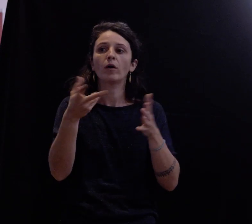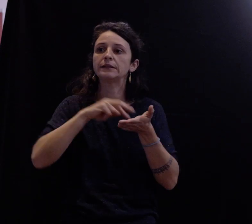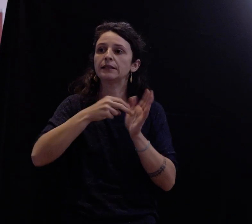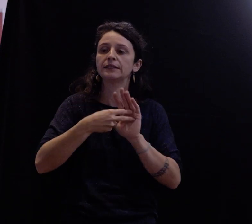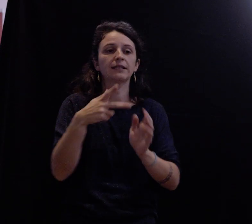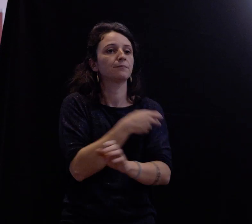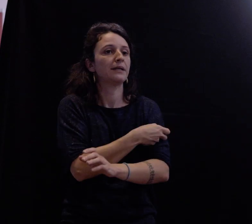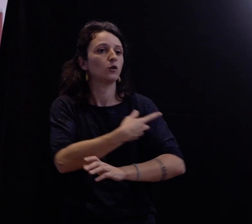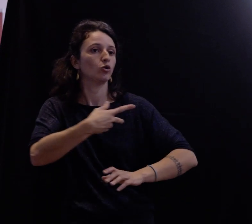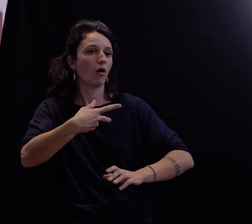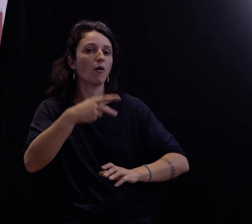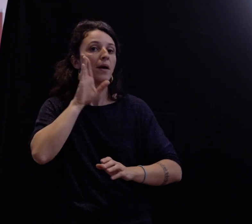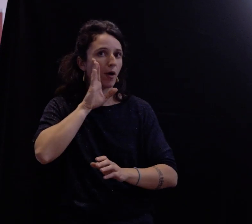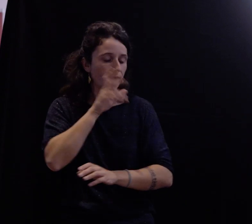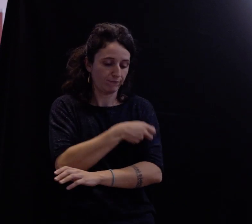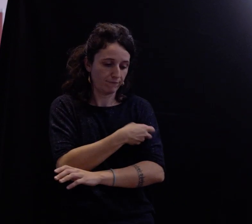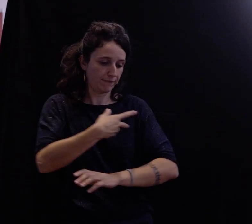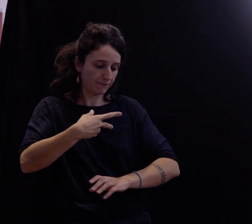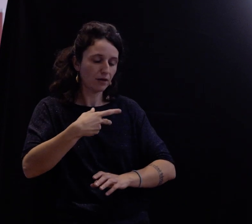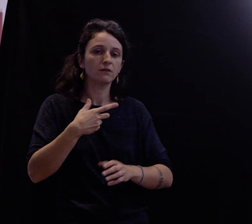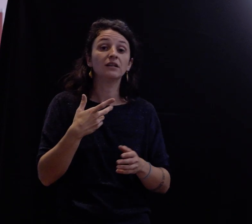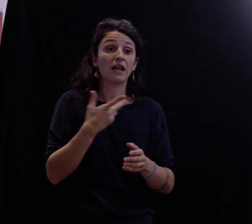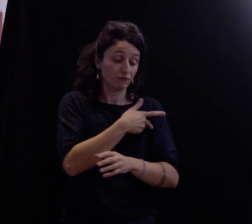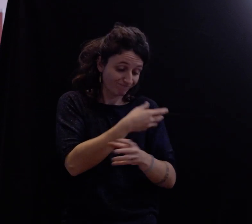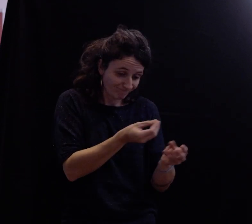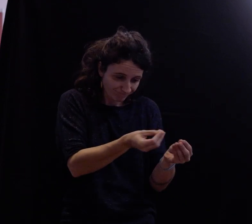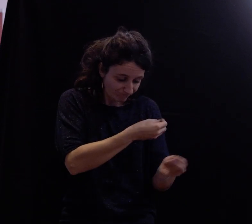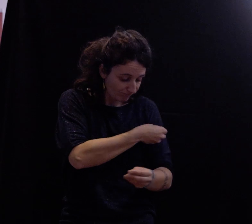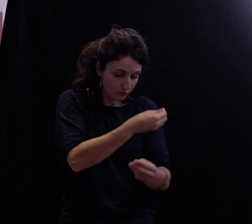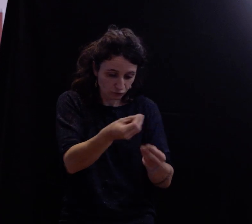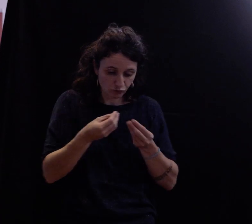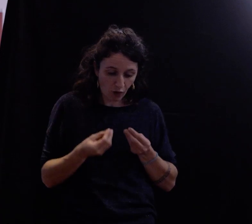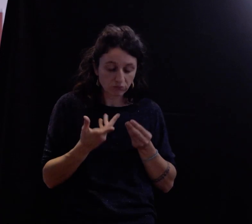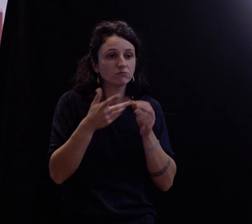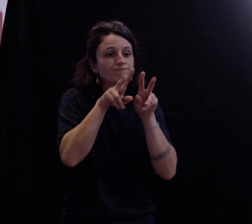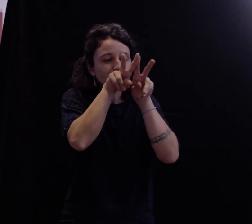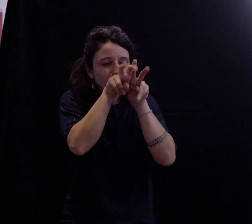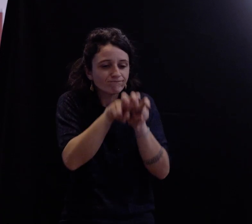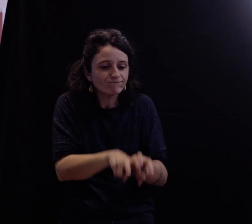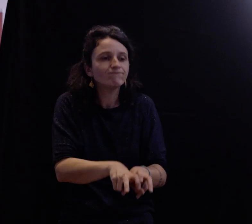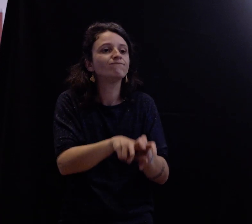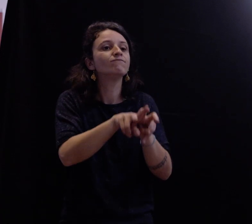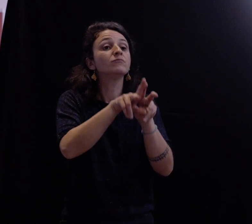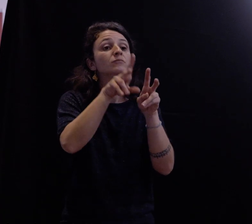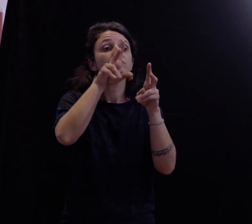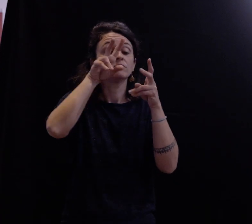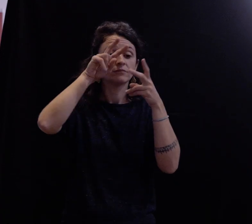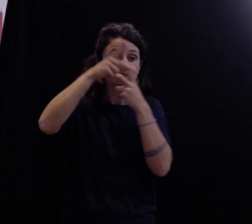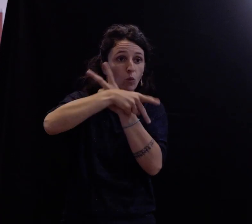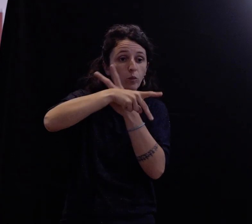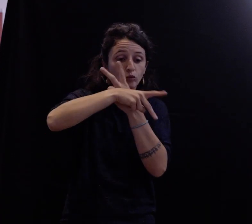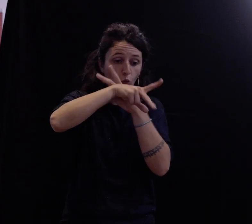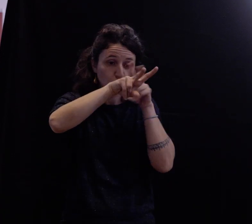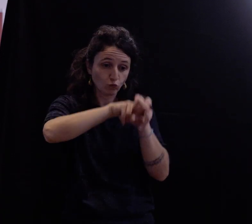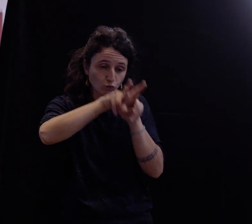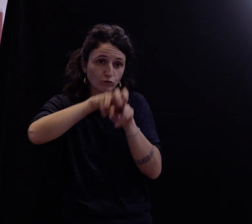Et dans le sang des mamans, il va y avoir en fait du patrimoine génétique des bébés. Et donc, on va pouvoir rechercher la mutation du bébé sur la